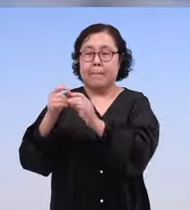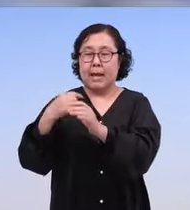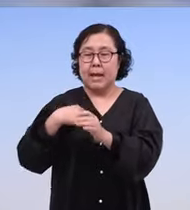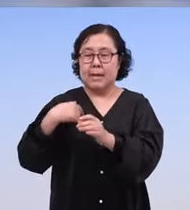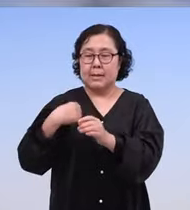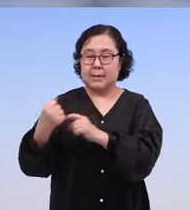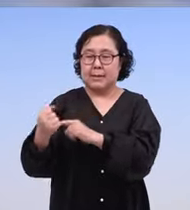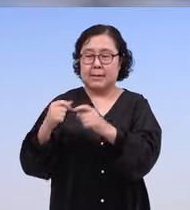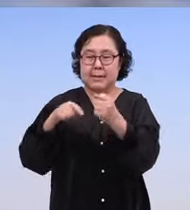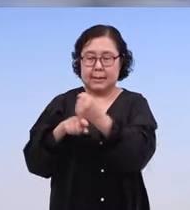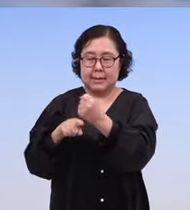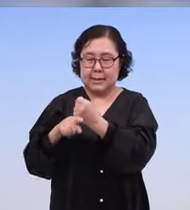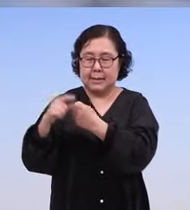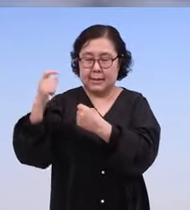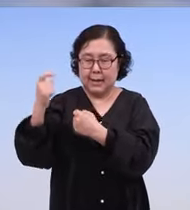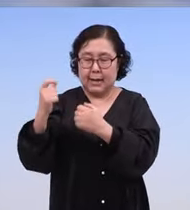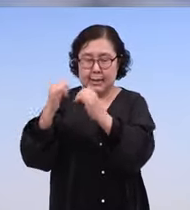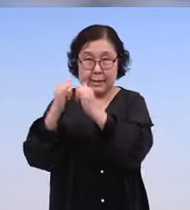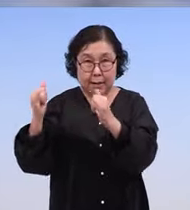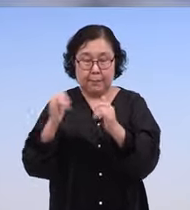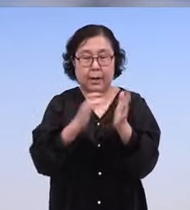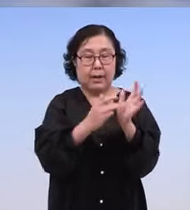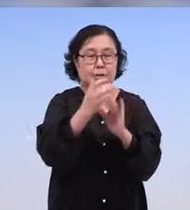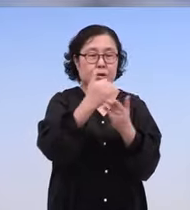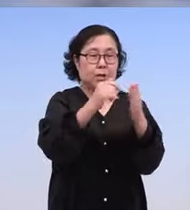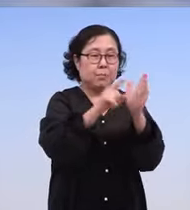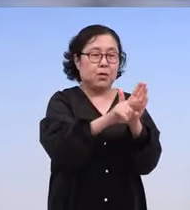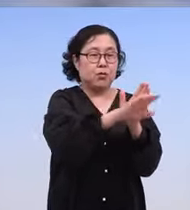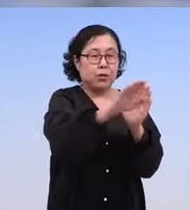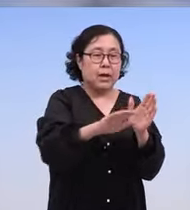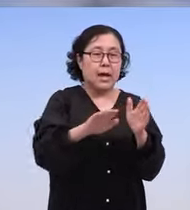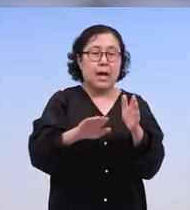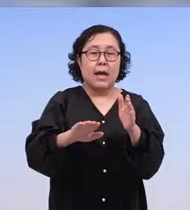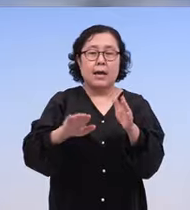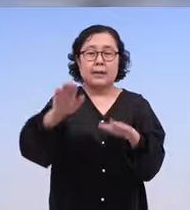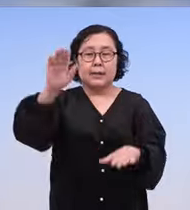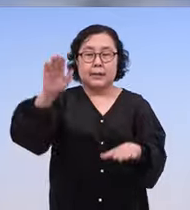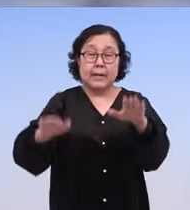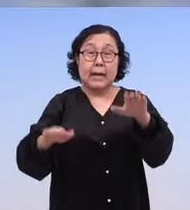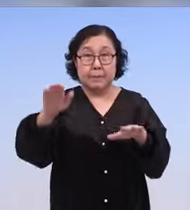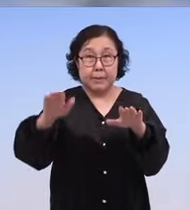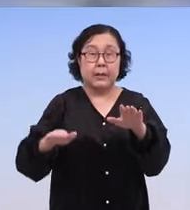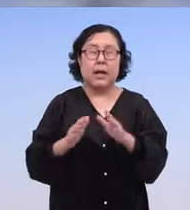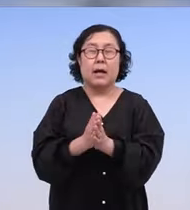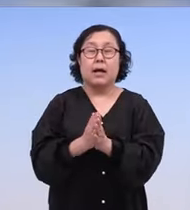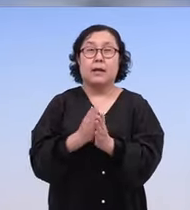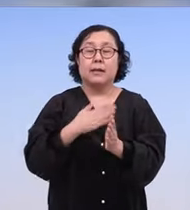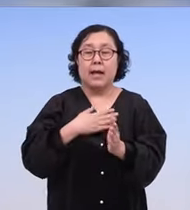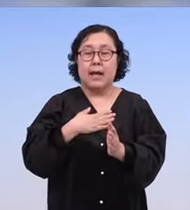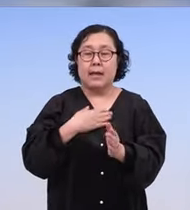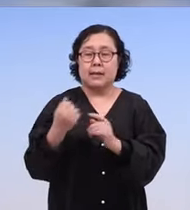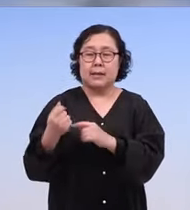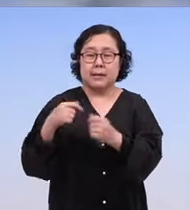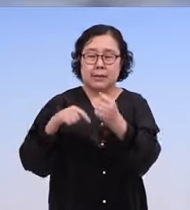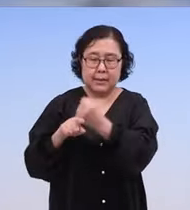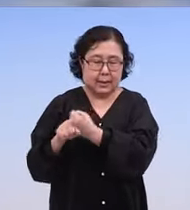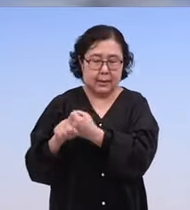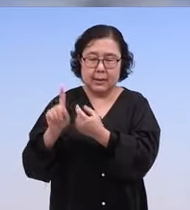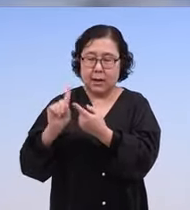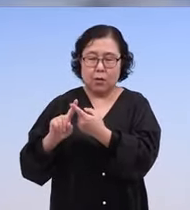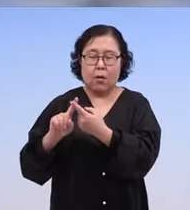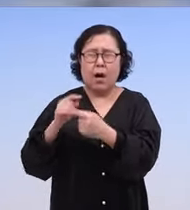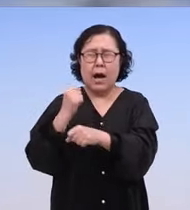세상 사람하고 예수 믿는 우리의 결정적인 차이입니다. 내 의지력을 가지고 살아가는 게 아니에요. 이런